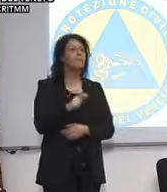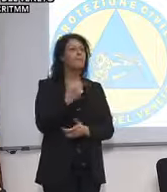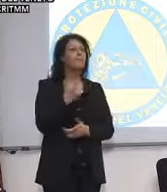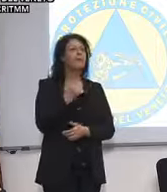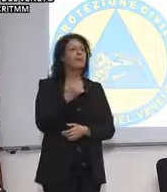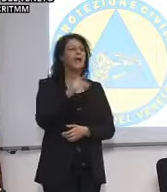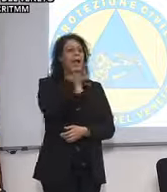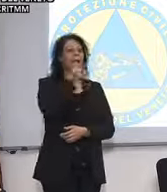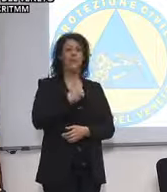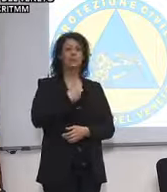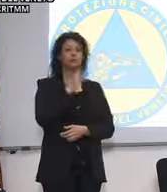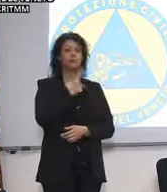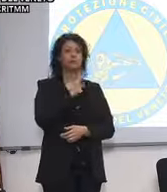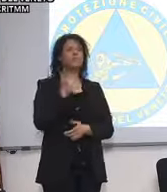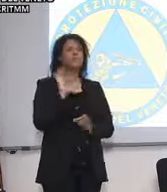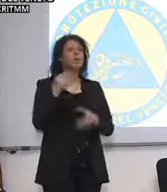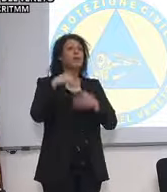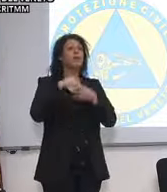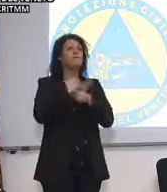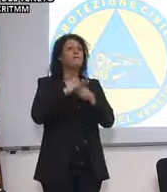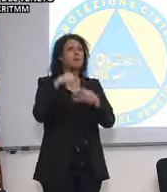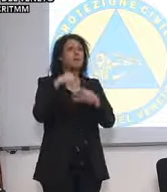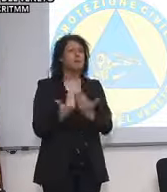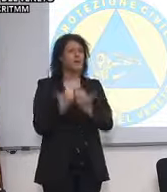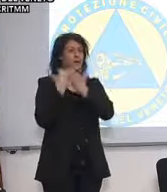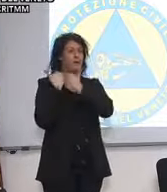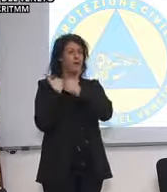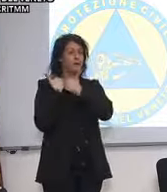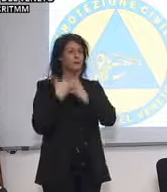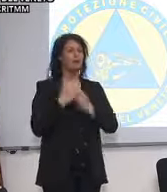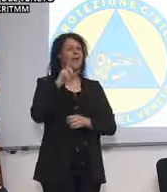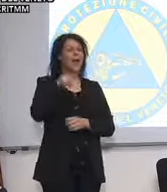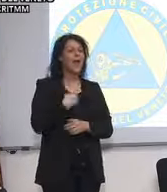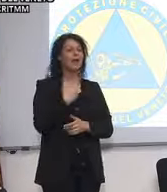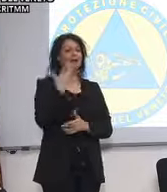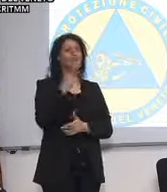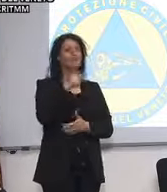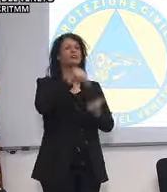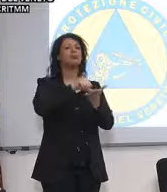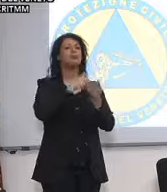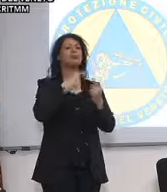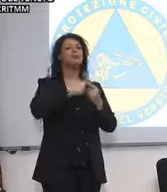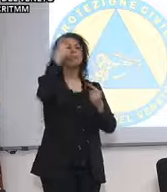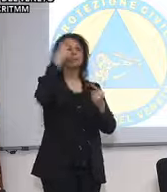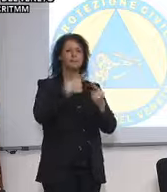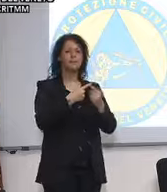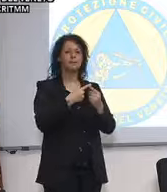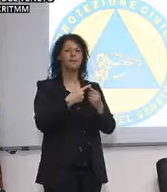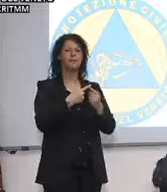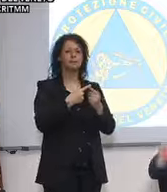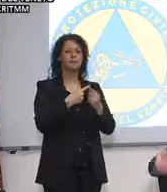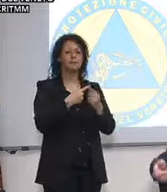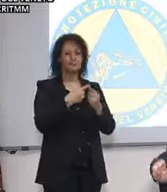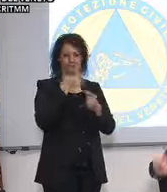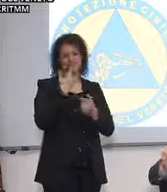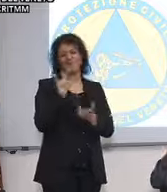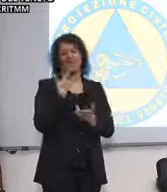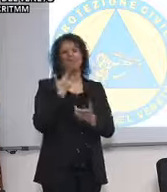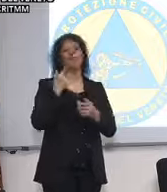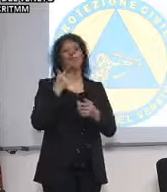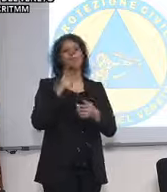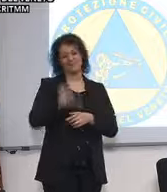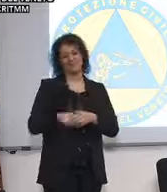alle famiglie, come i centri diurni. Altro aspetto che invito l'assessore Lanzarin dopo di dirvi, anche dei centri diurni, quindi dove si portano i disabili di giorno